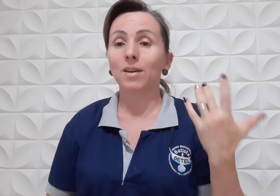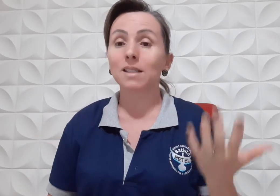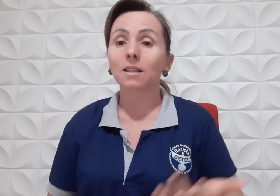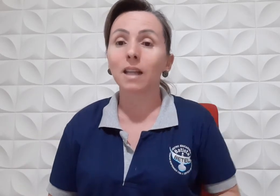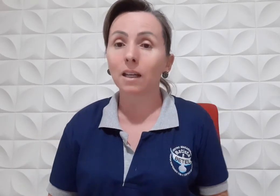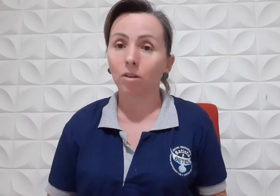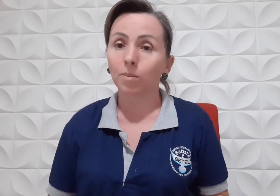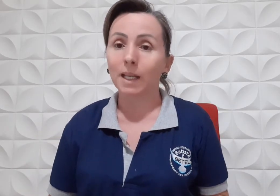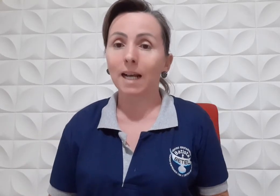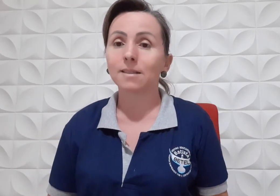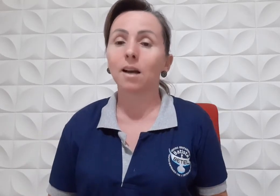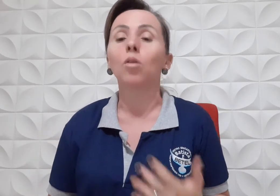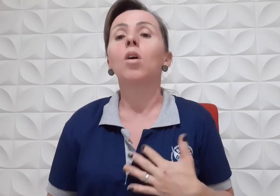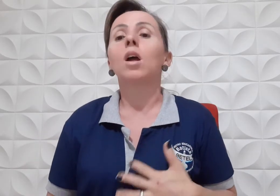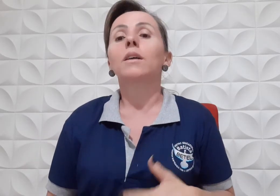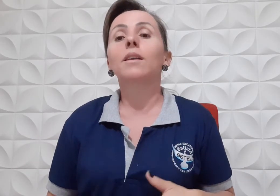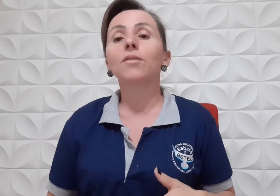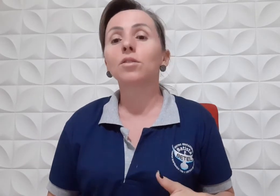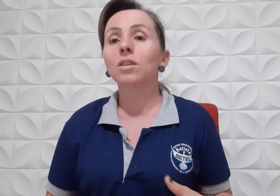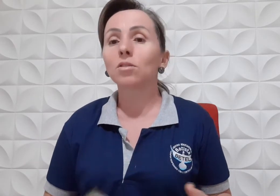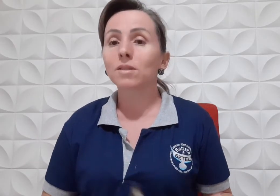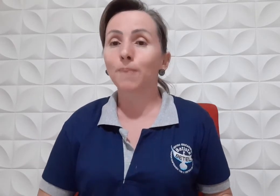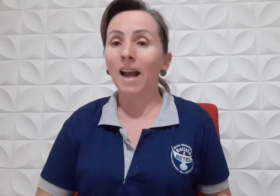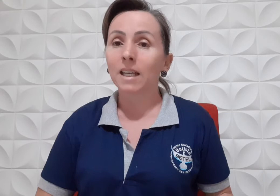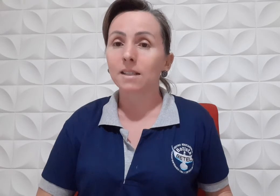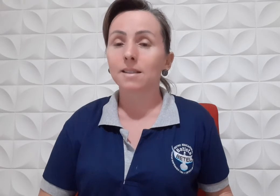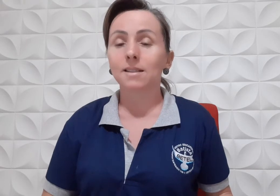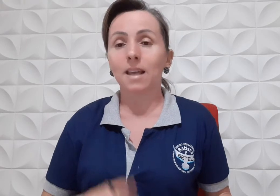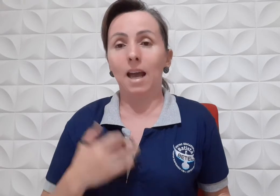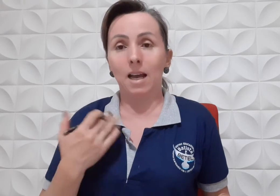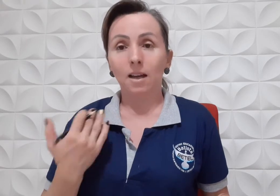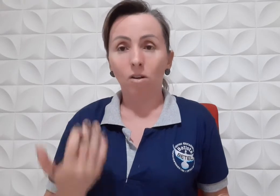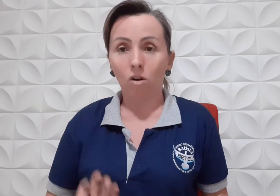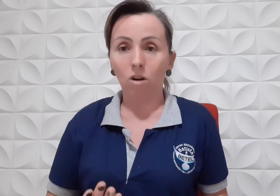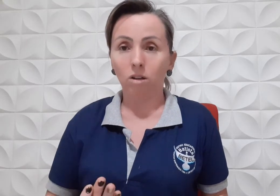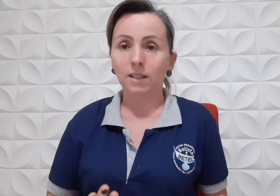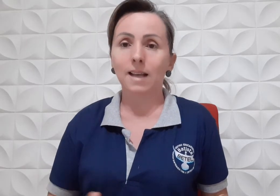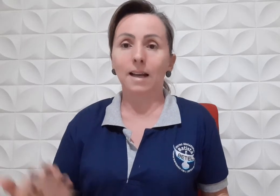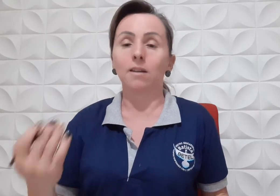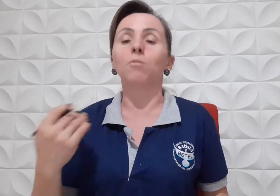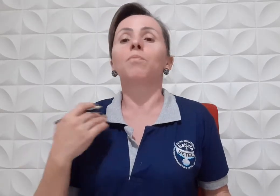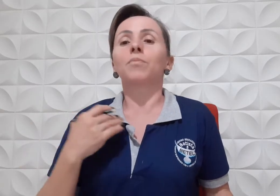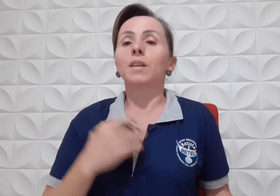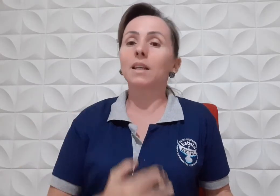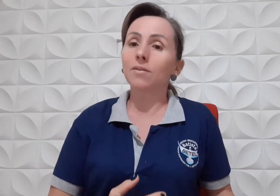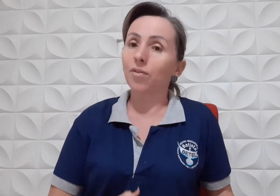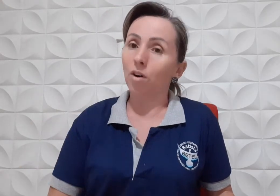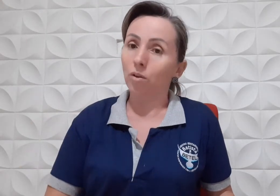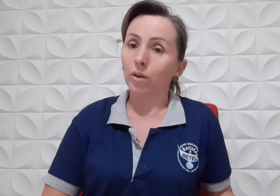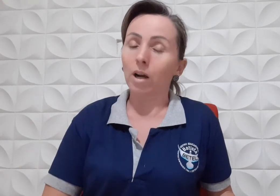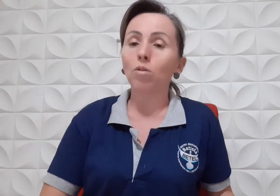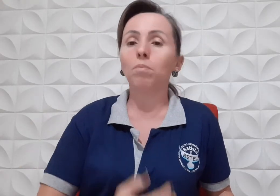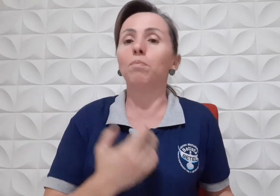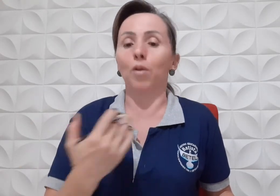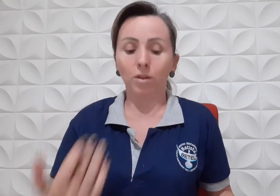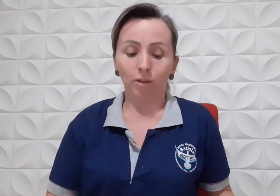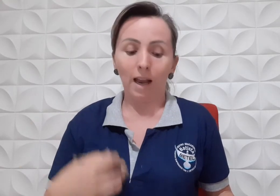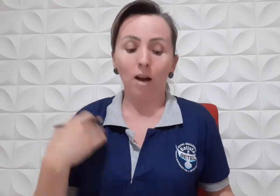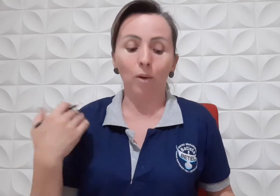essa denominação devido aos países que a colonizaram, que foram Portugal